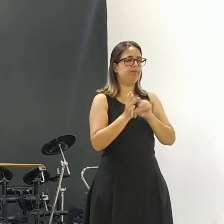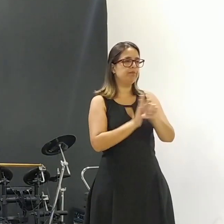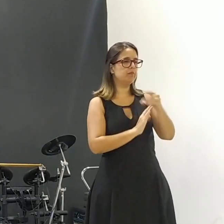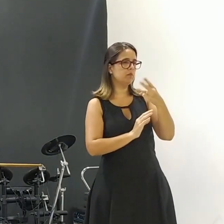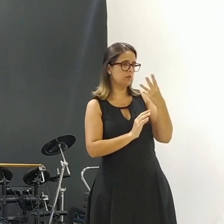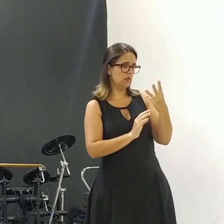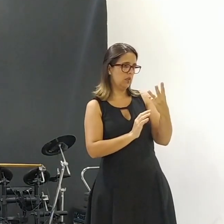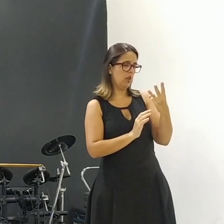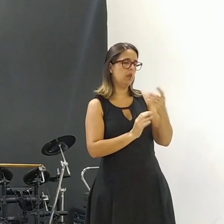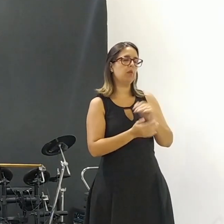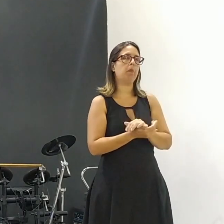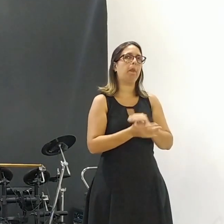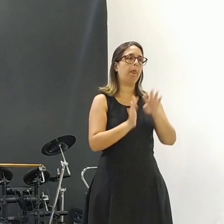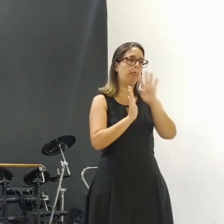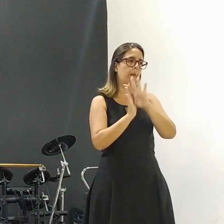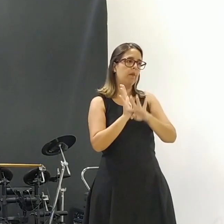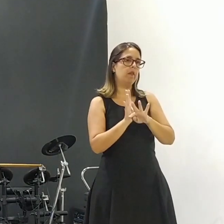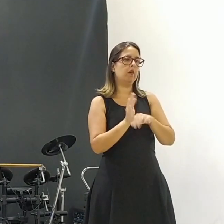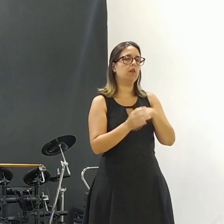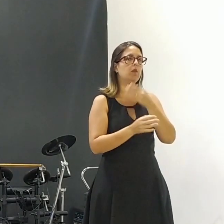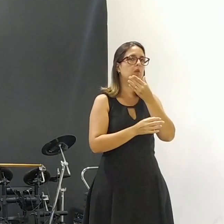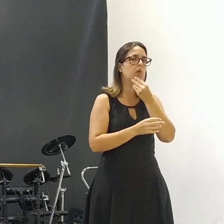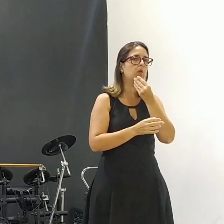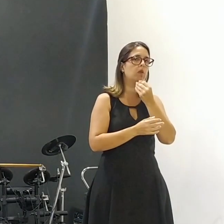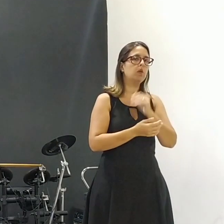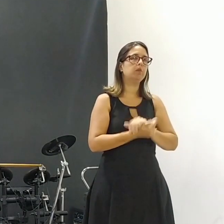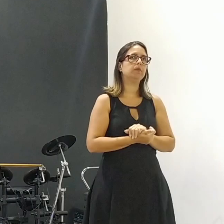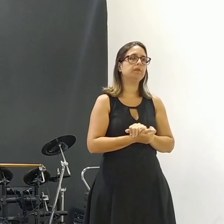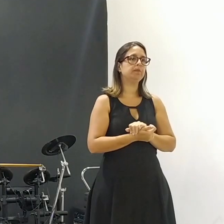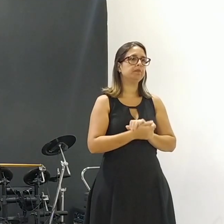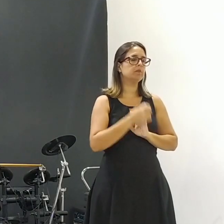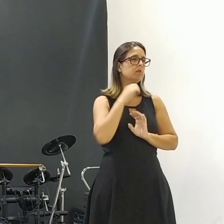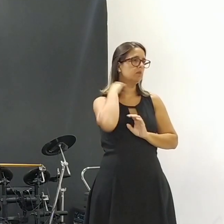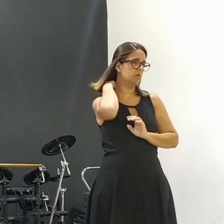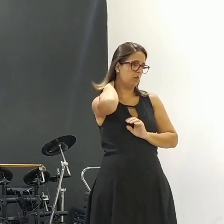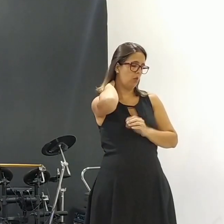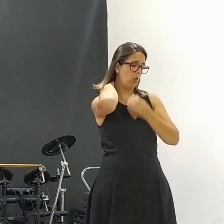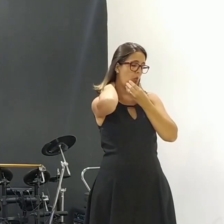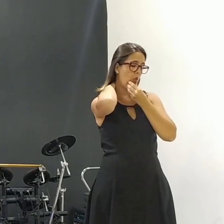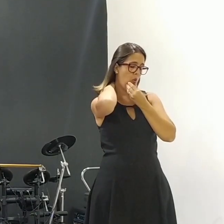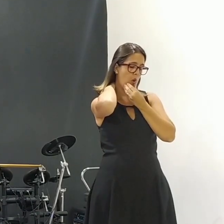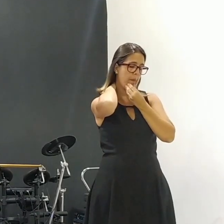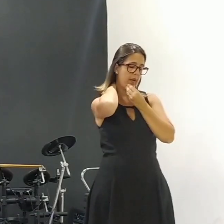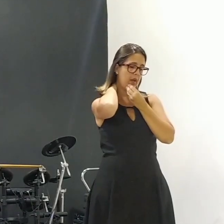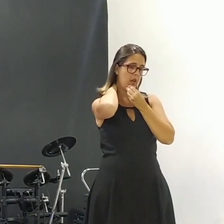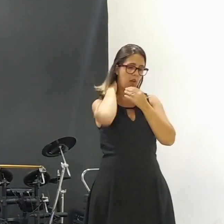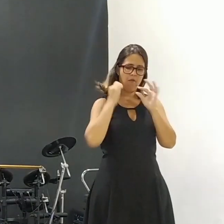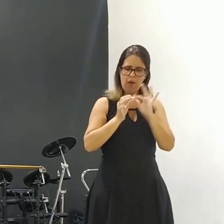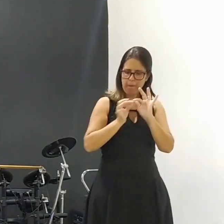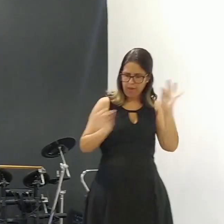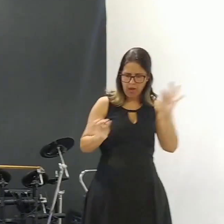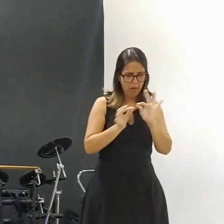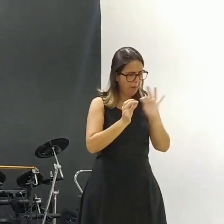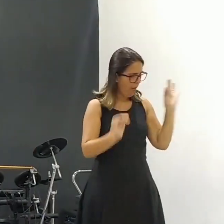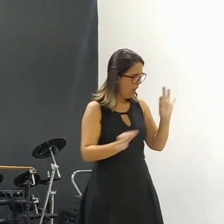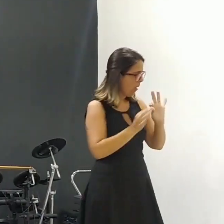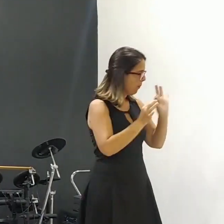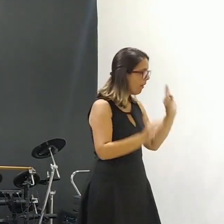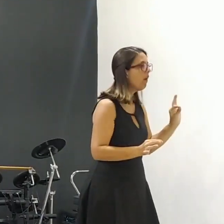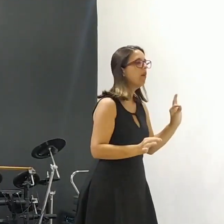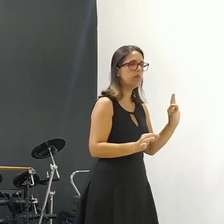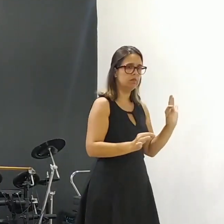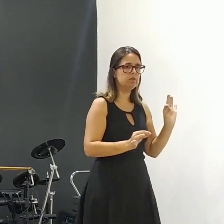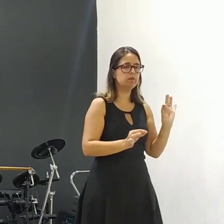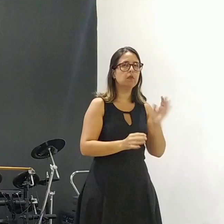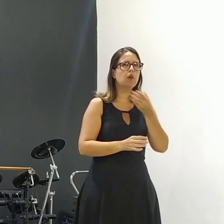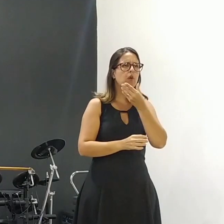o texto que nós lemos diz que um homem sai medindo tudo, e essa medição